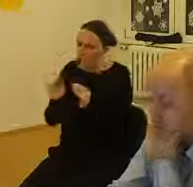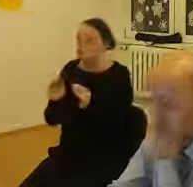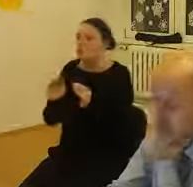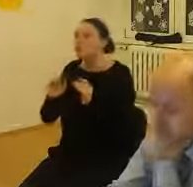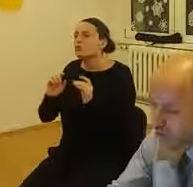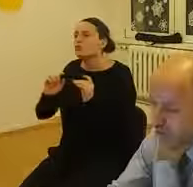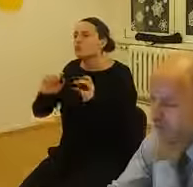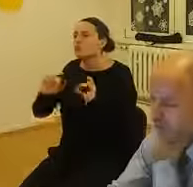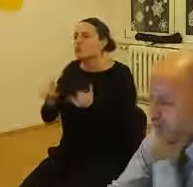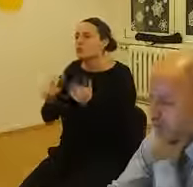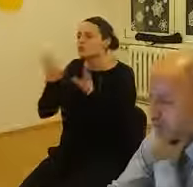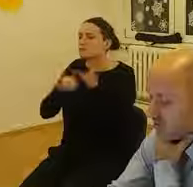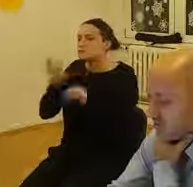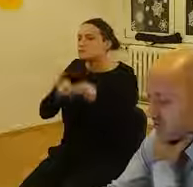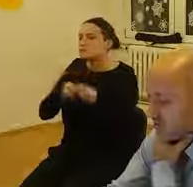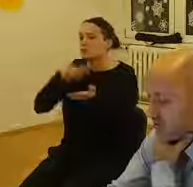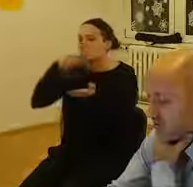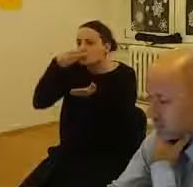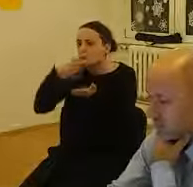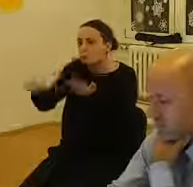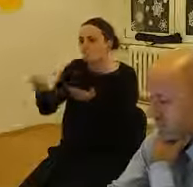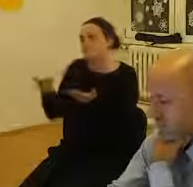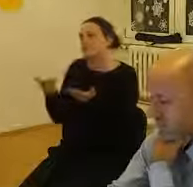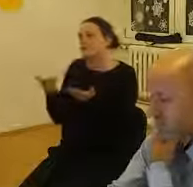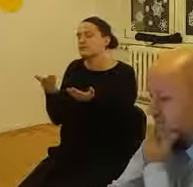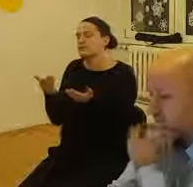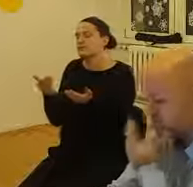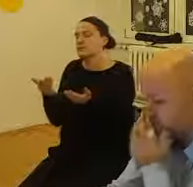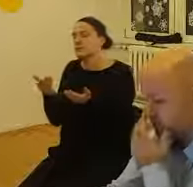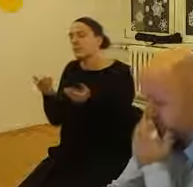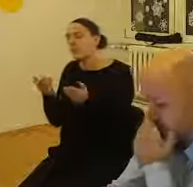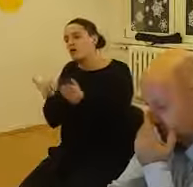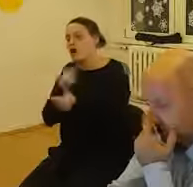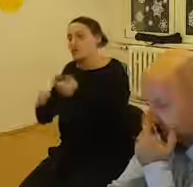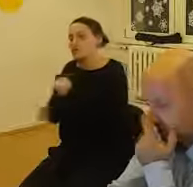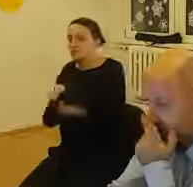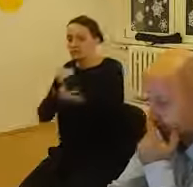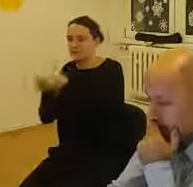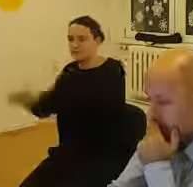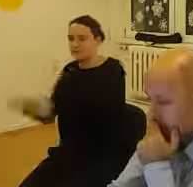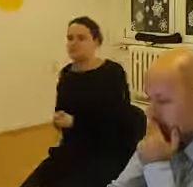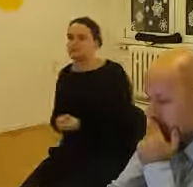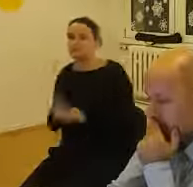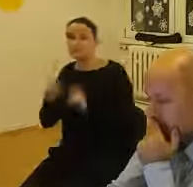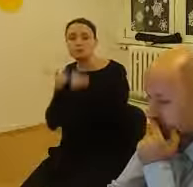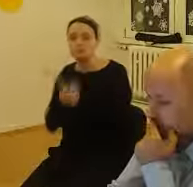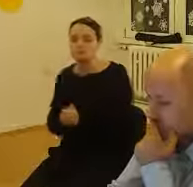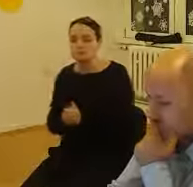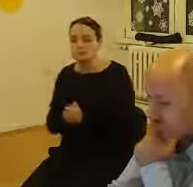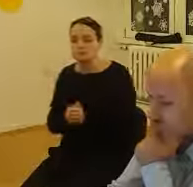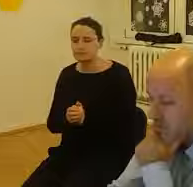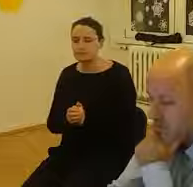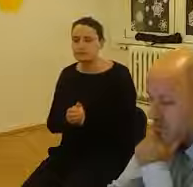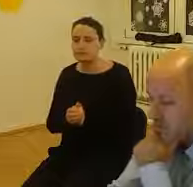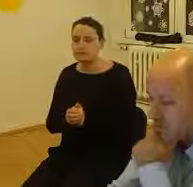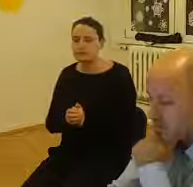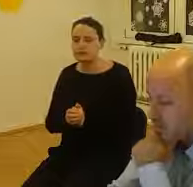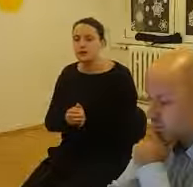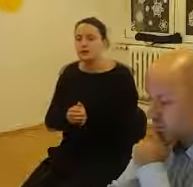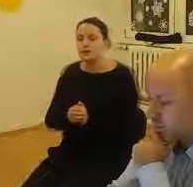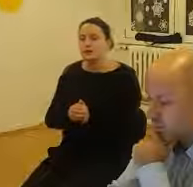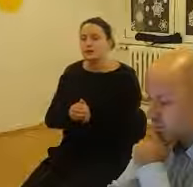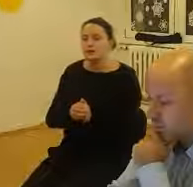budżetu kupione bądź jakby wspartych finansowo. Z budżetu